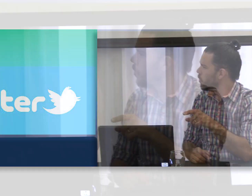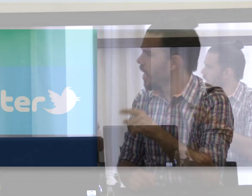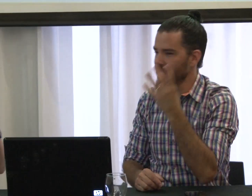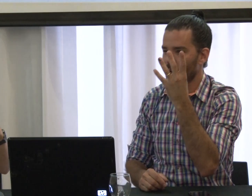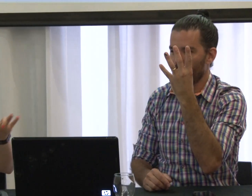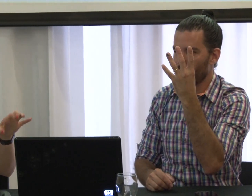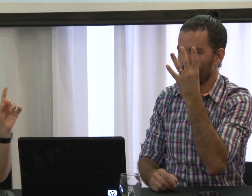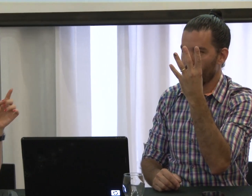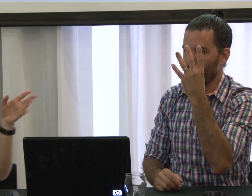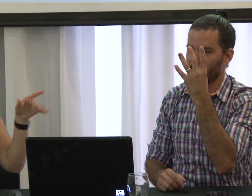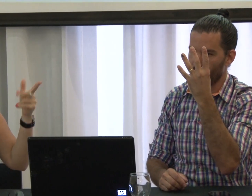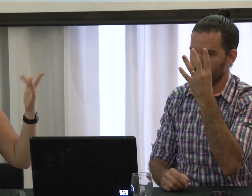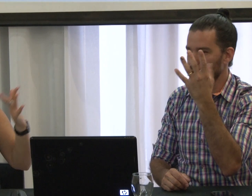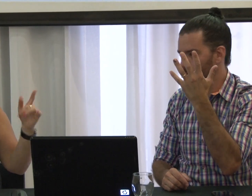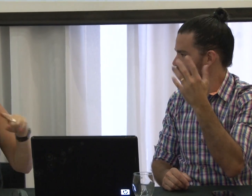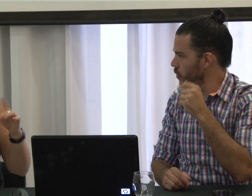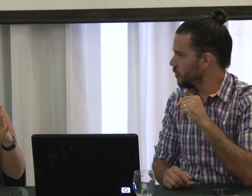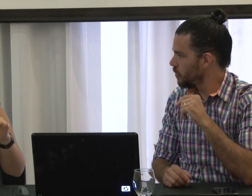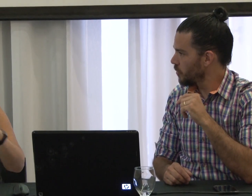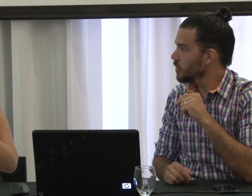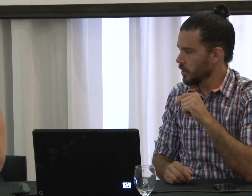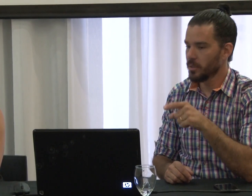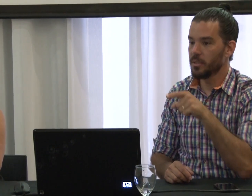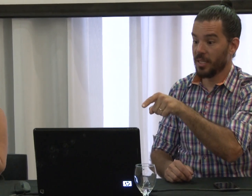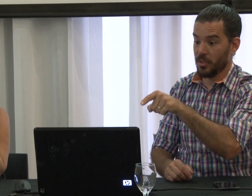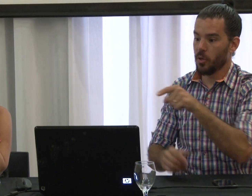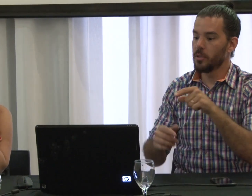Este es otro, más o menos hace 4 años.